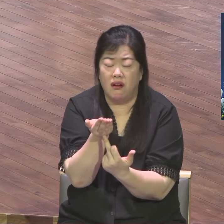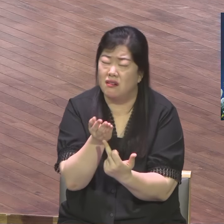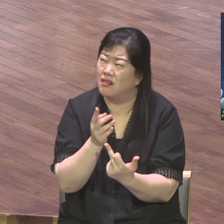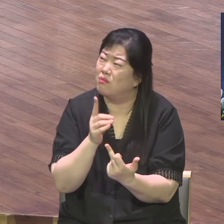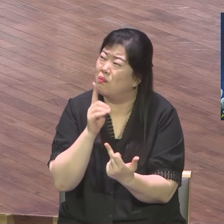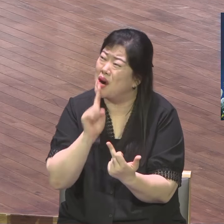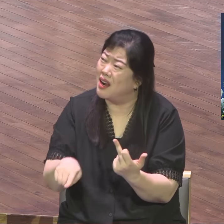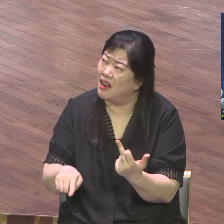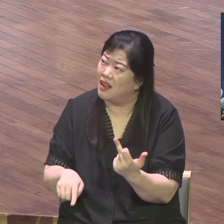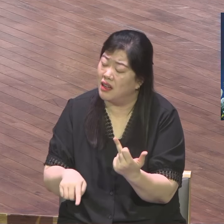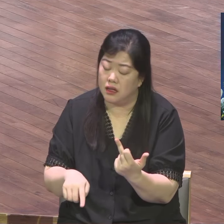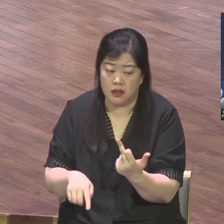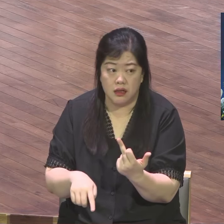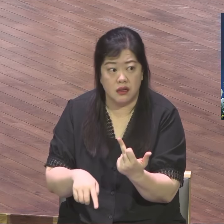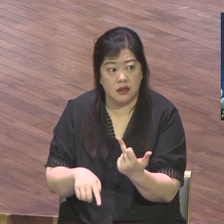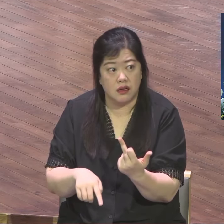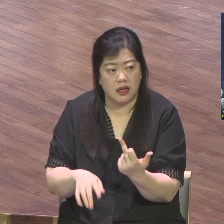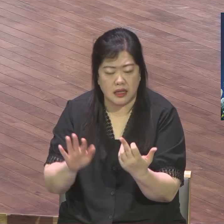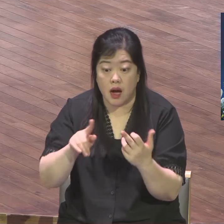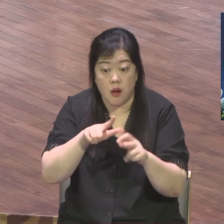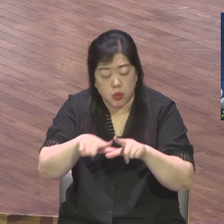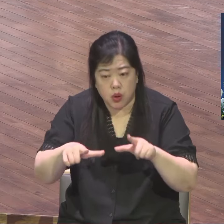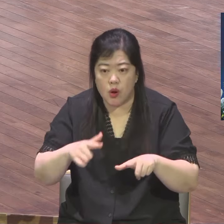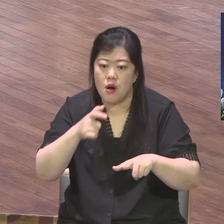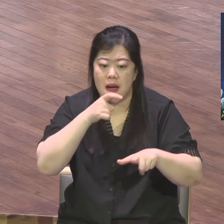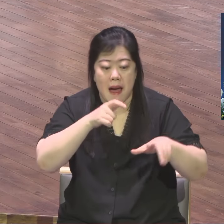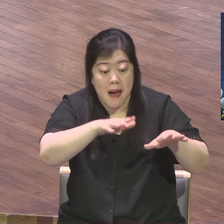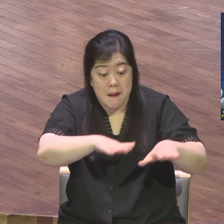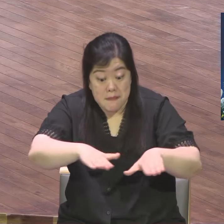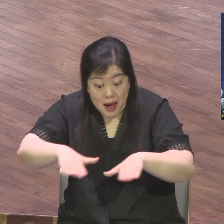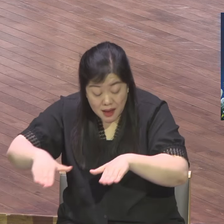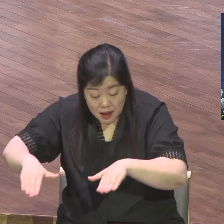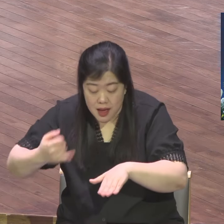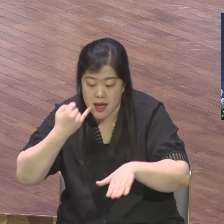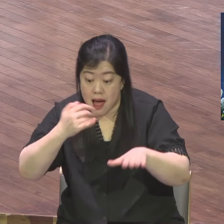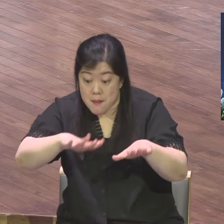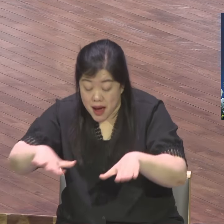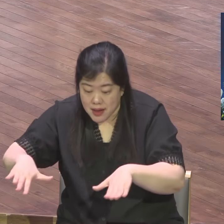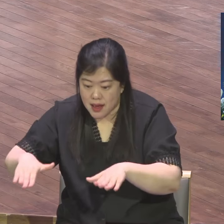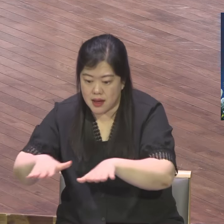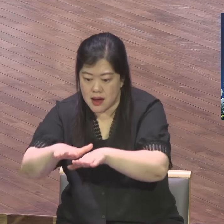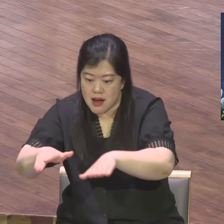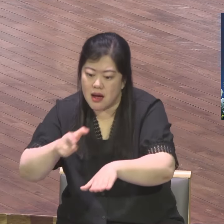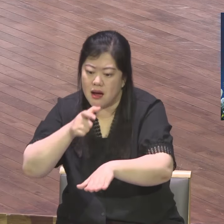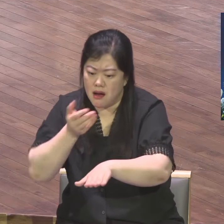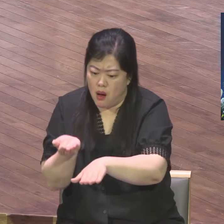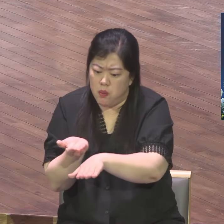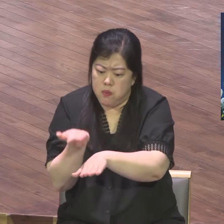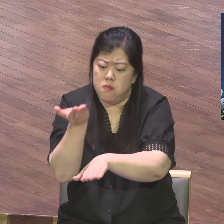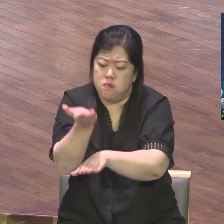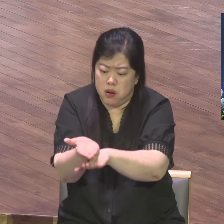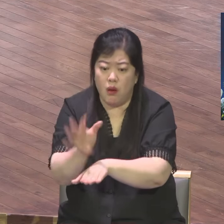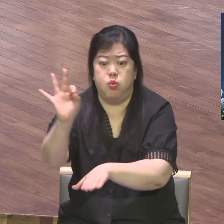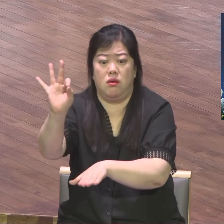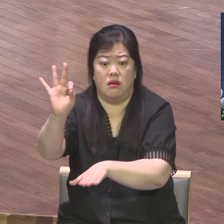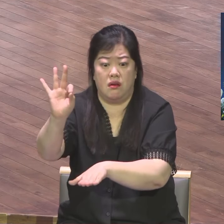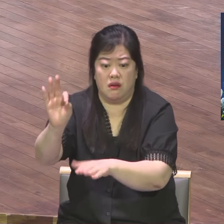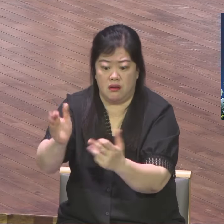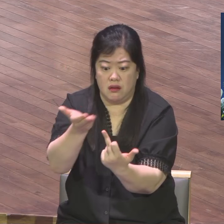아랑곳하지 않았어요. 결국 어떻게 됐어요? 노아와 그 집만 살았어요.